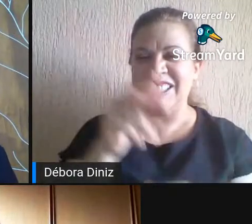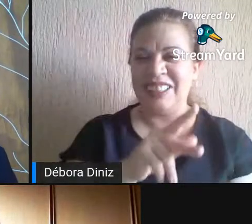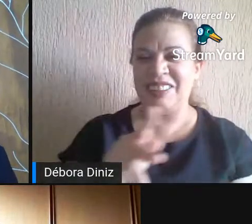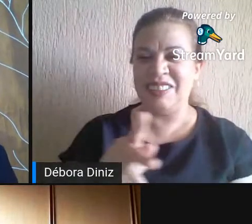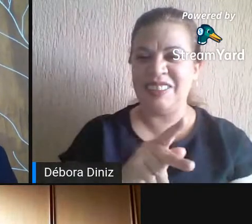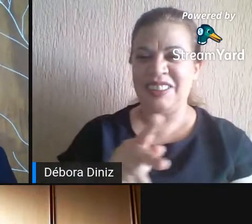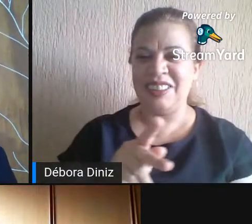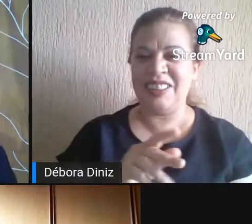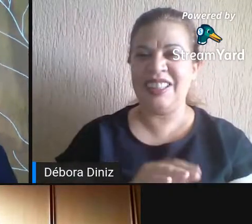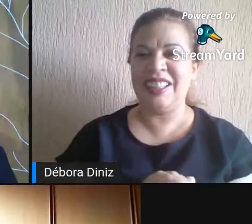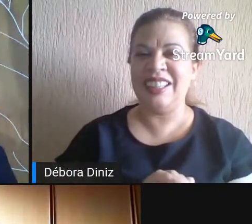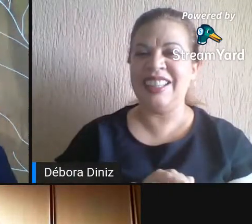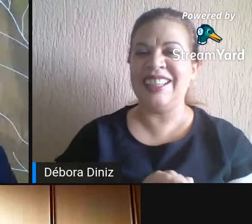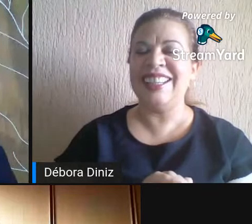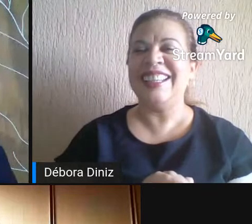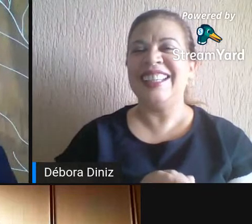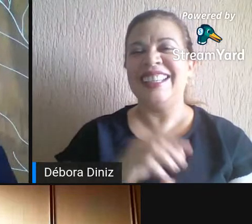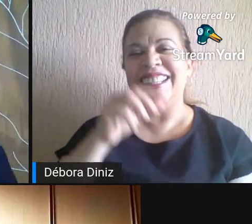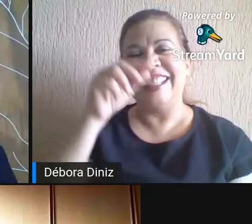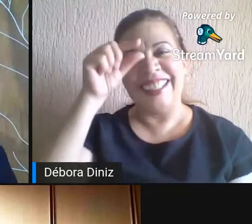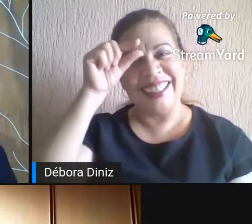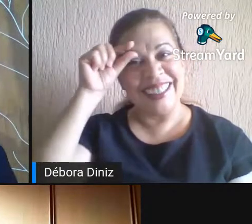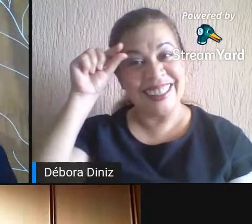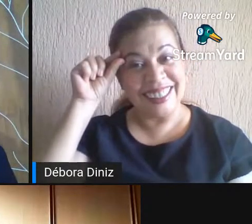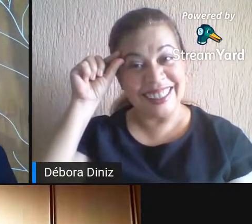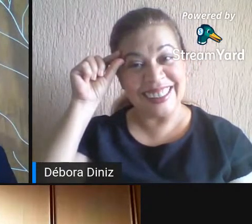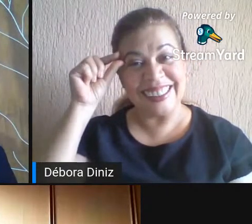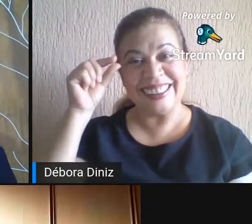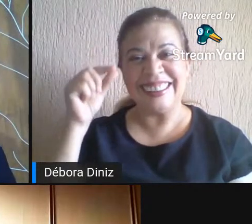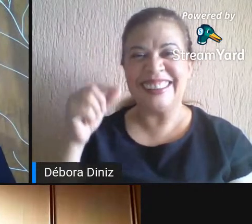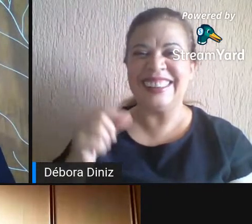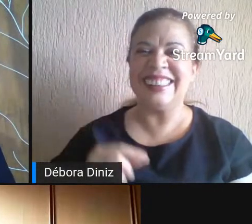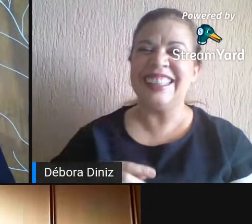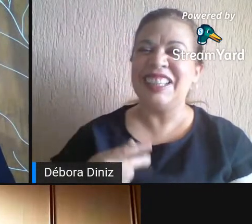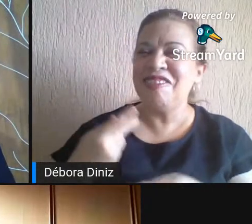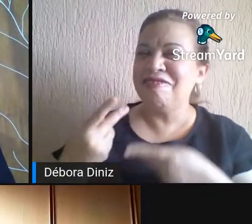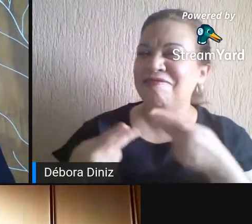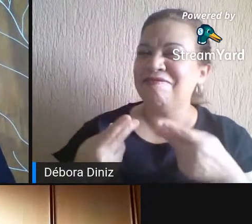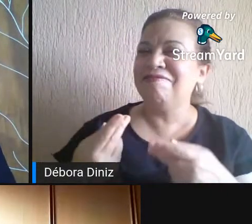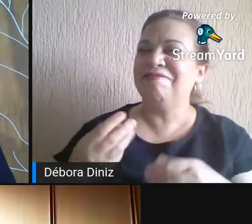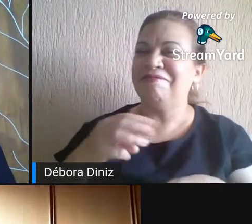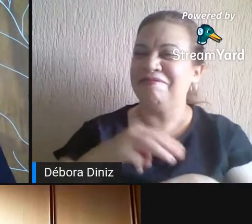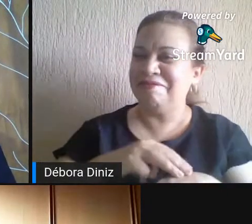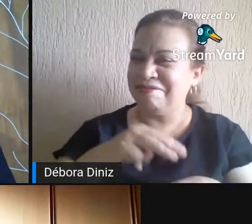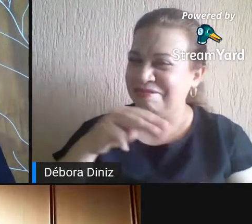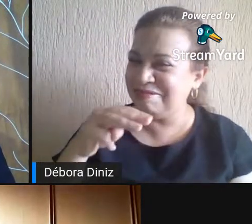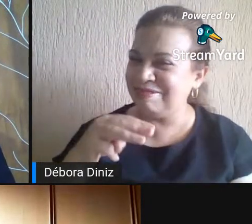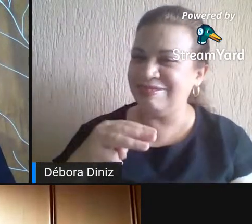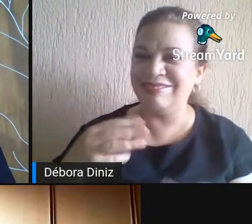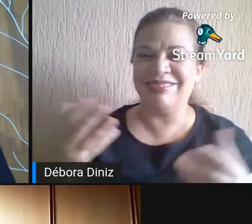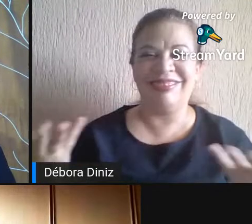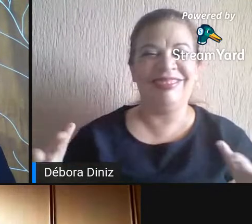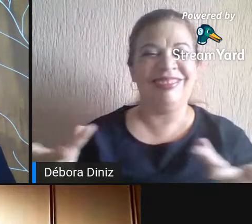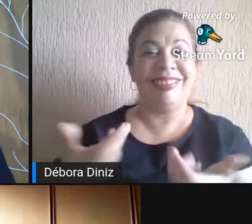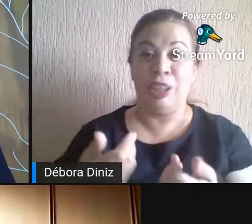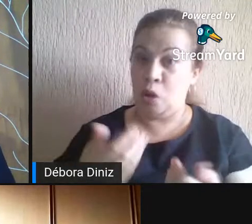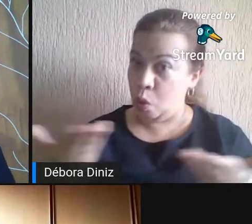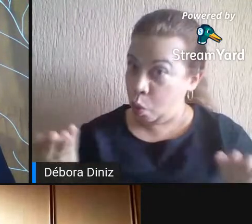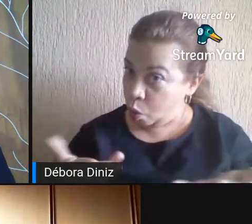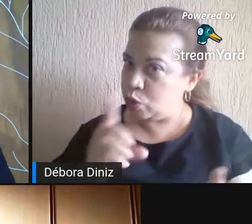Elber pela fala, pela síntese perfeita sobre o nosso mestrado. É realmente um dia de